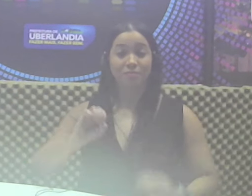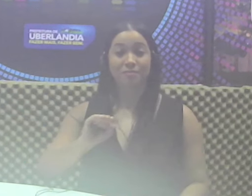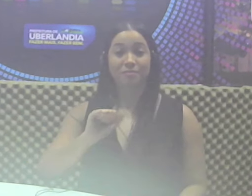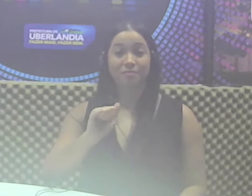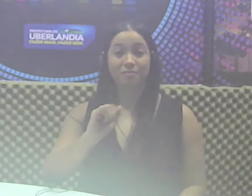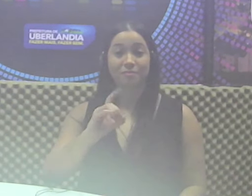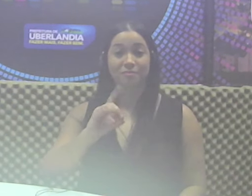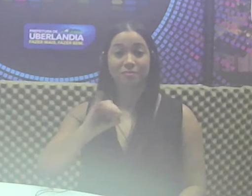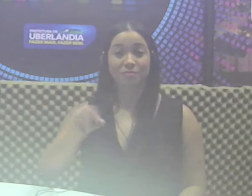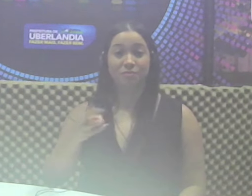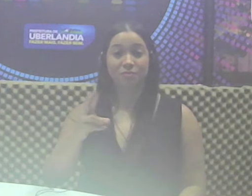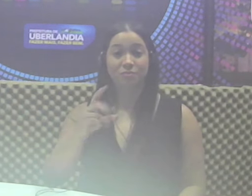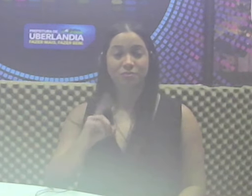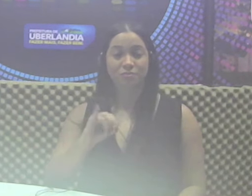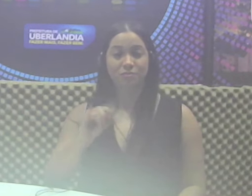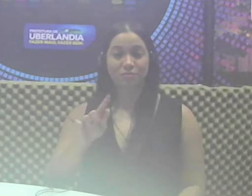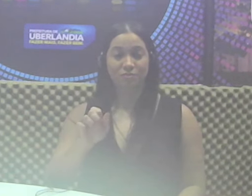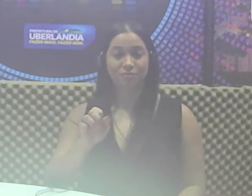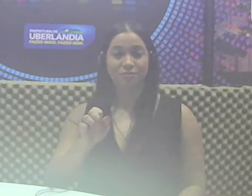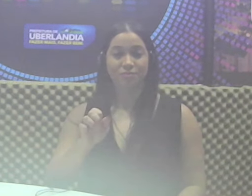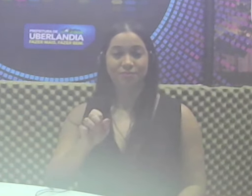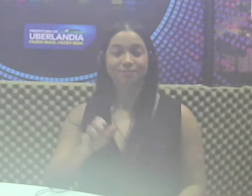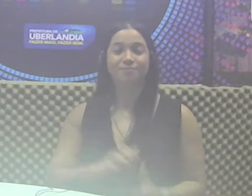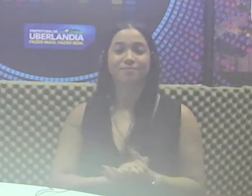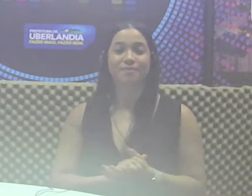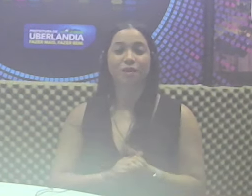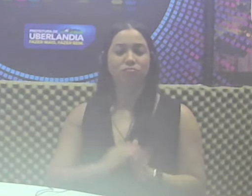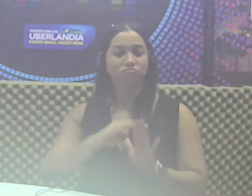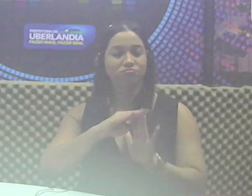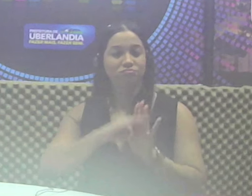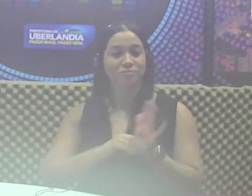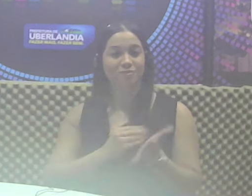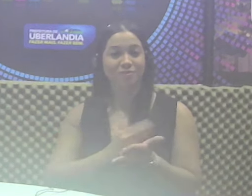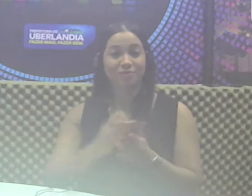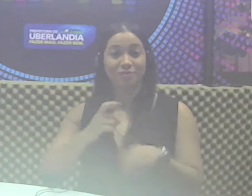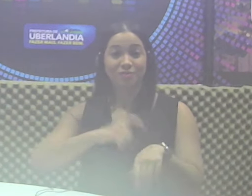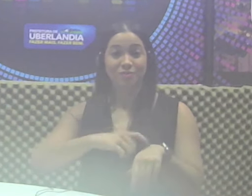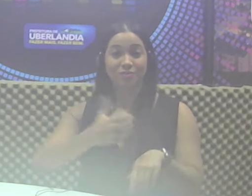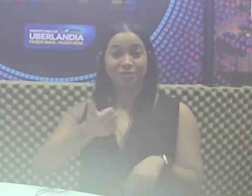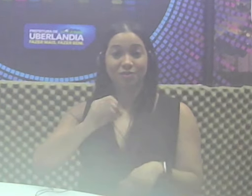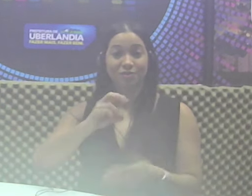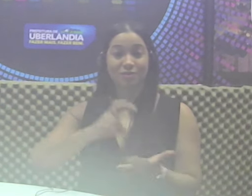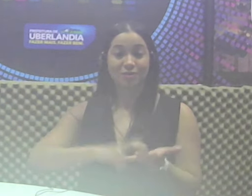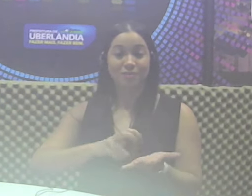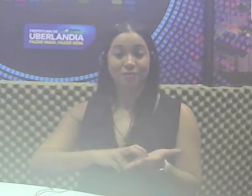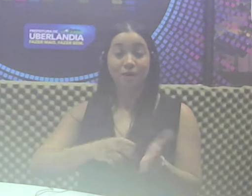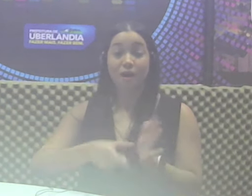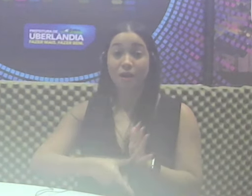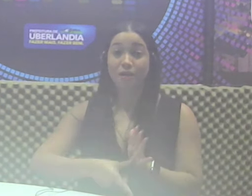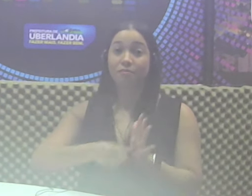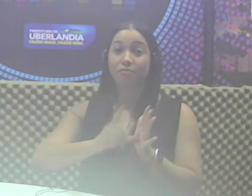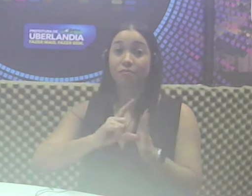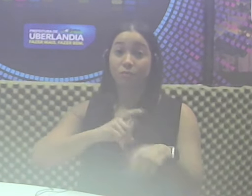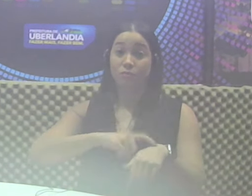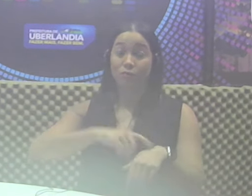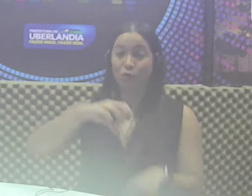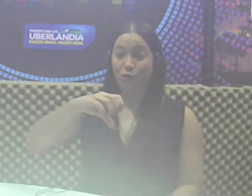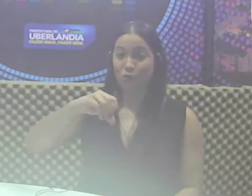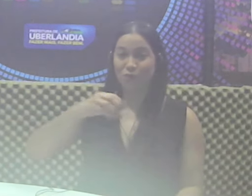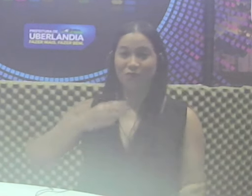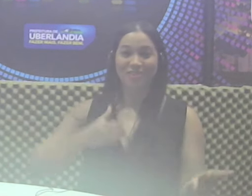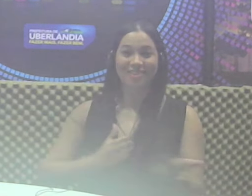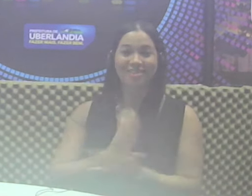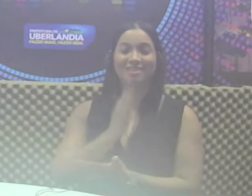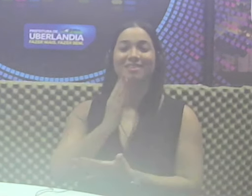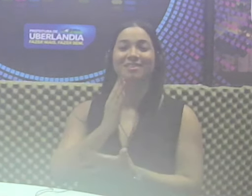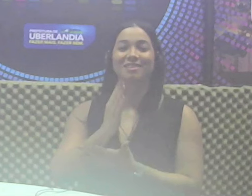no distrito de Itapuirama. A programação começa às 10 da manhã. Mais cedo, às 9, tem o lançamento da